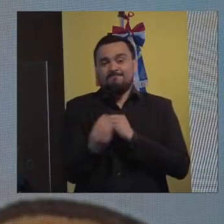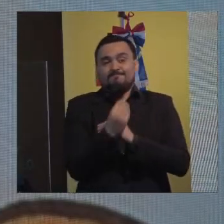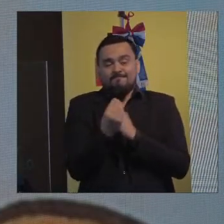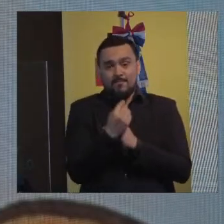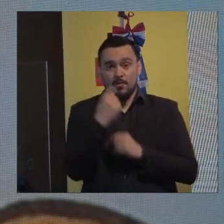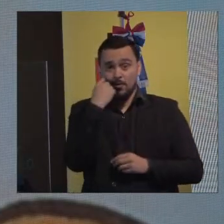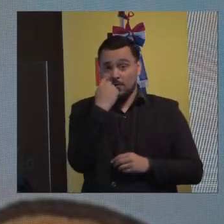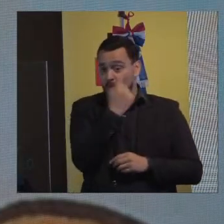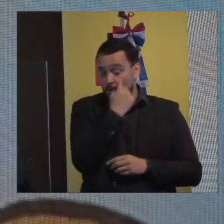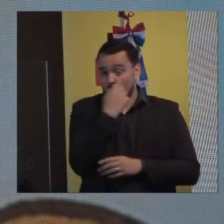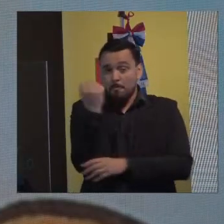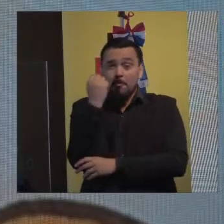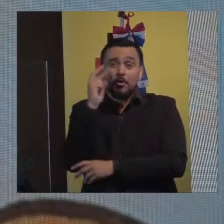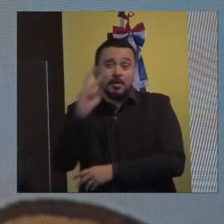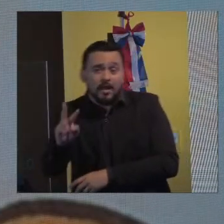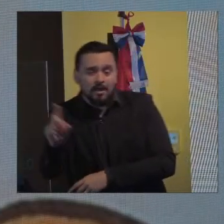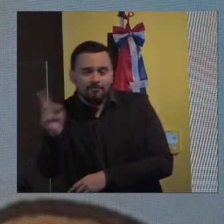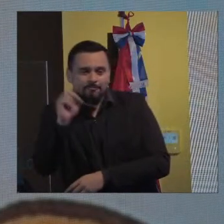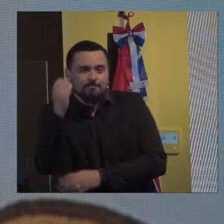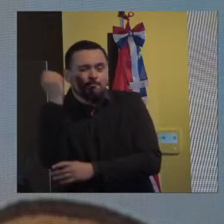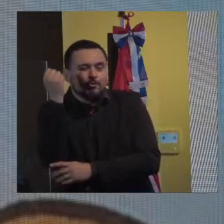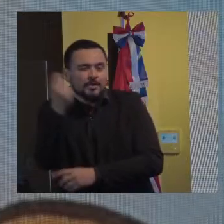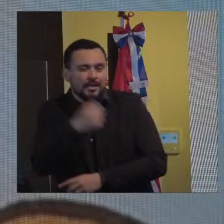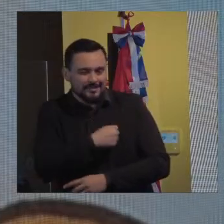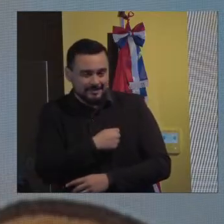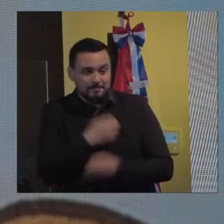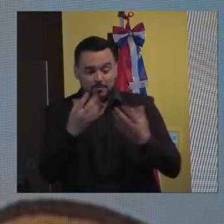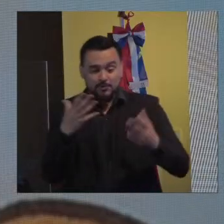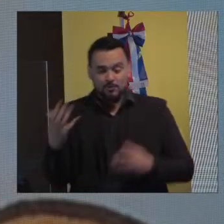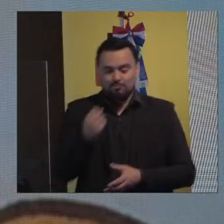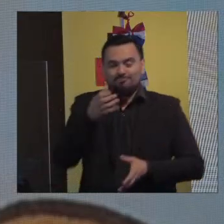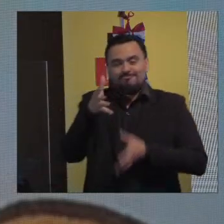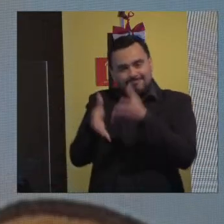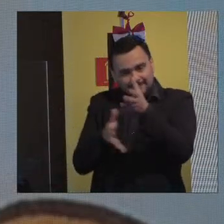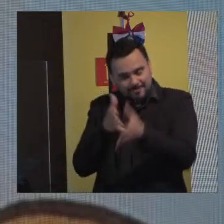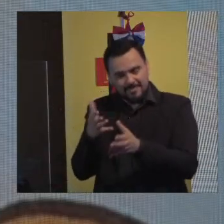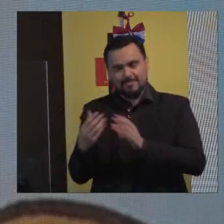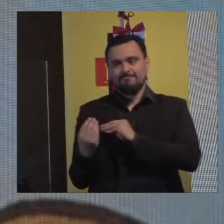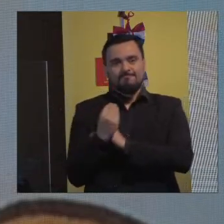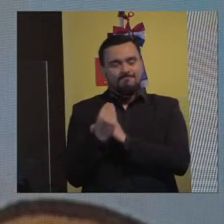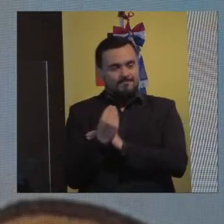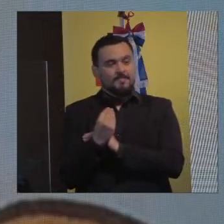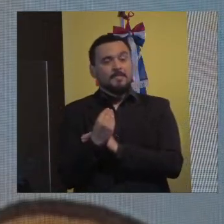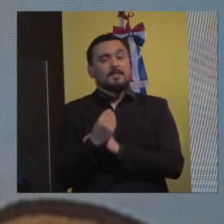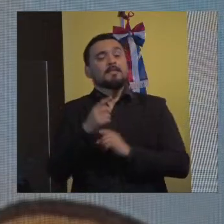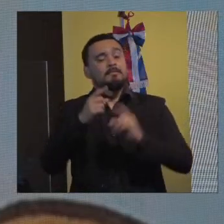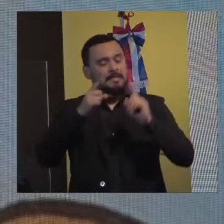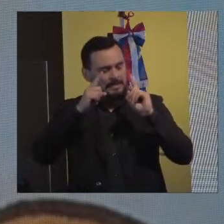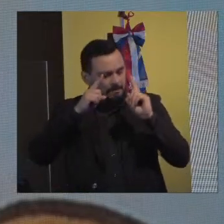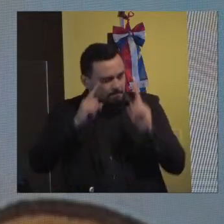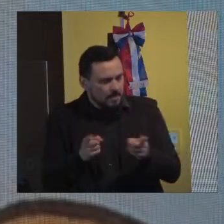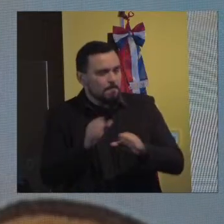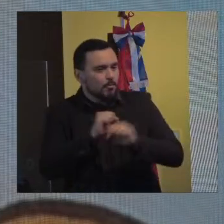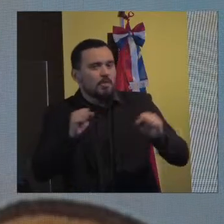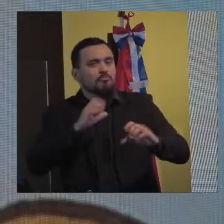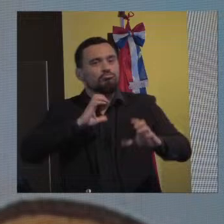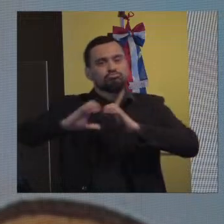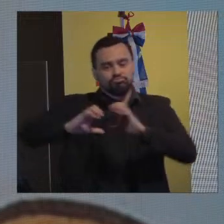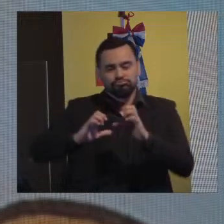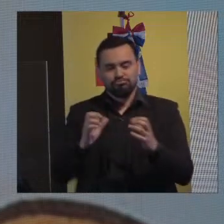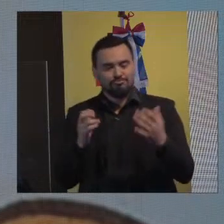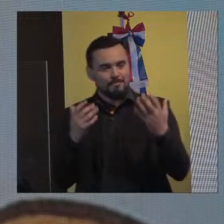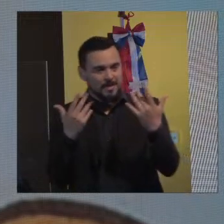ojos. Y hoy, utilizando la lengua de señas paraguaya, nos enseña además que lo esencial también se comunica con las